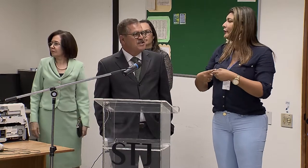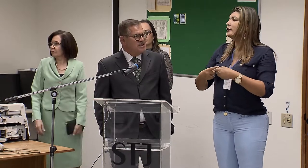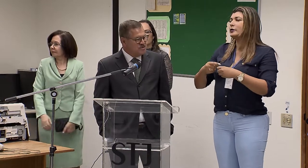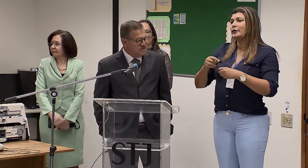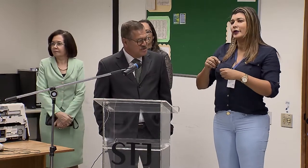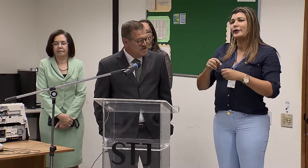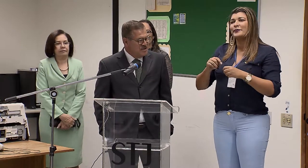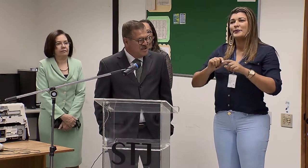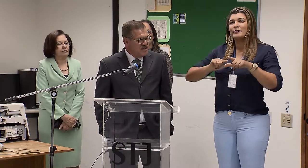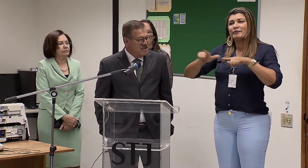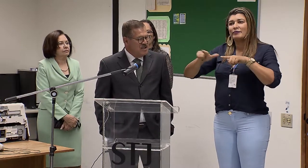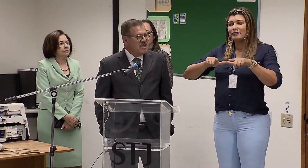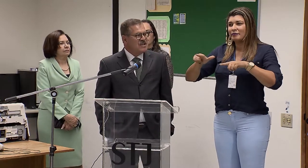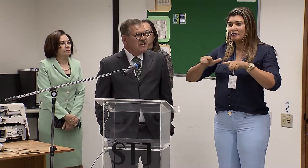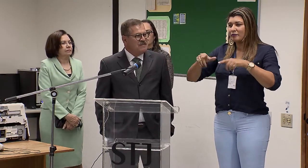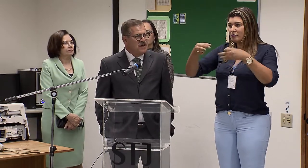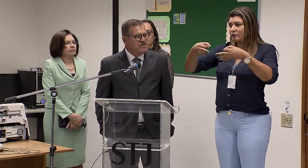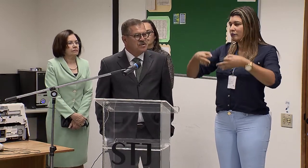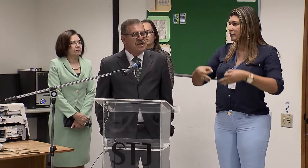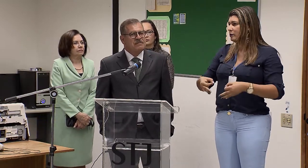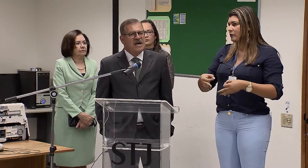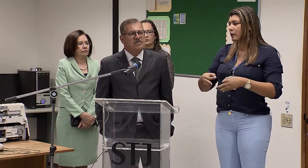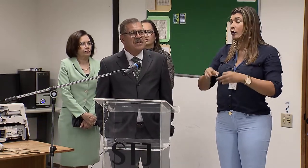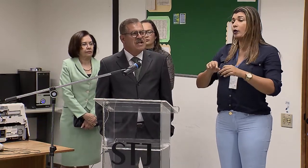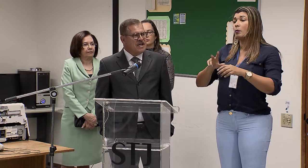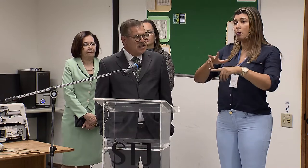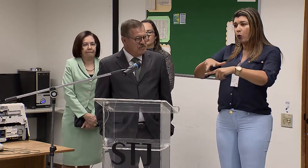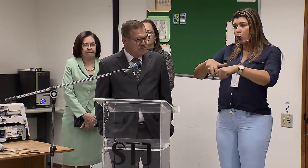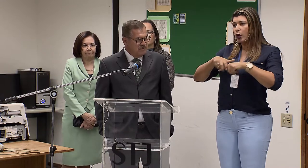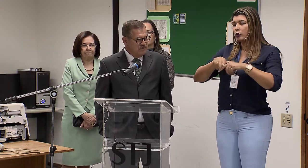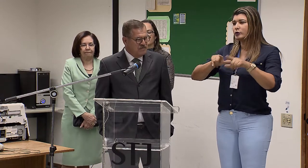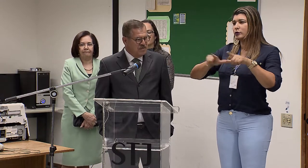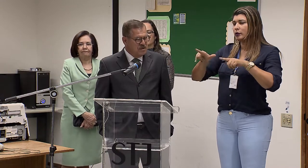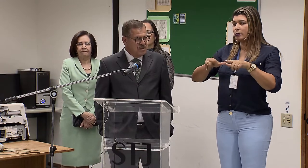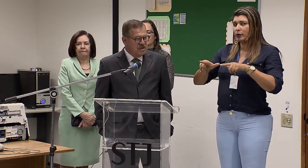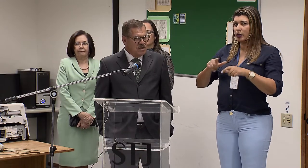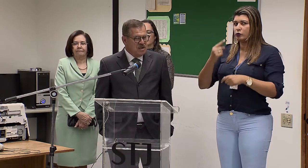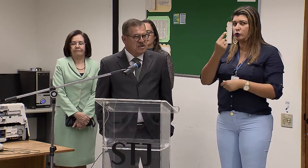seus litígios. E através do trabalho de cada um,